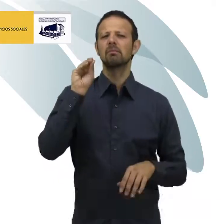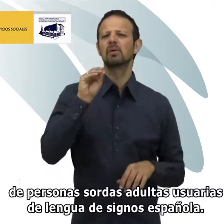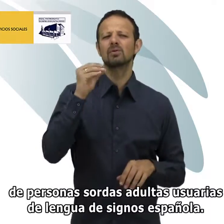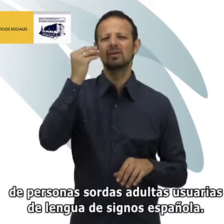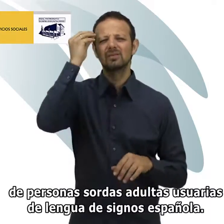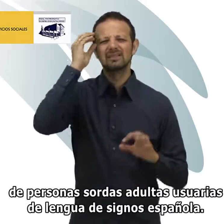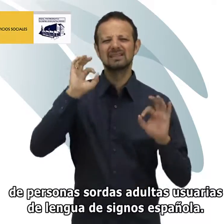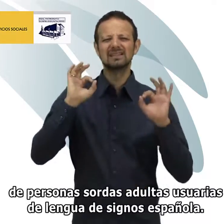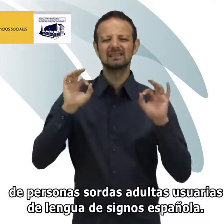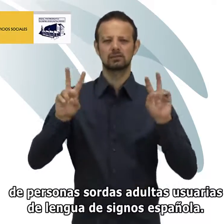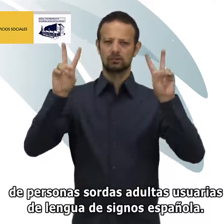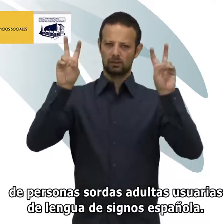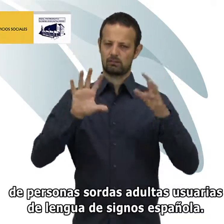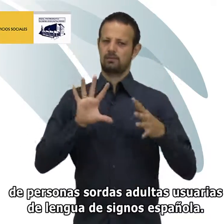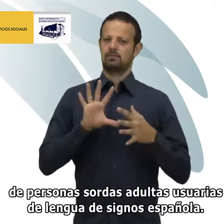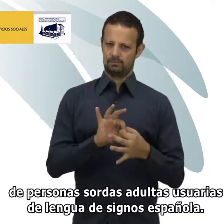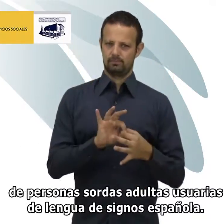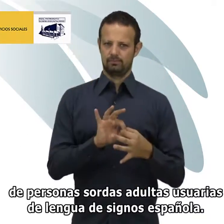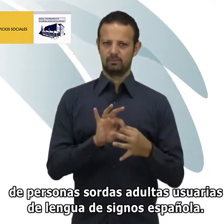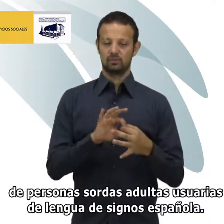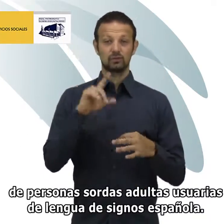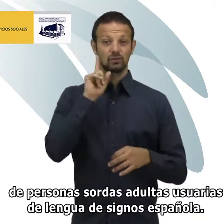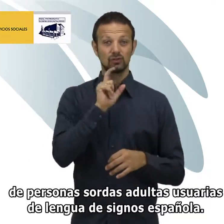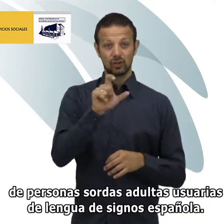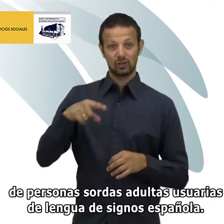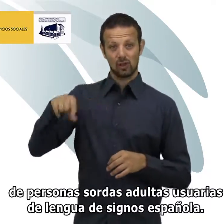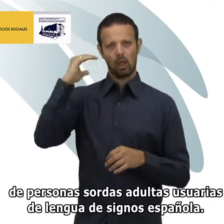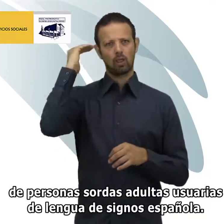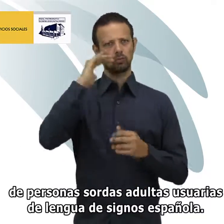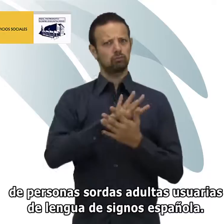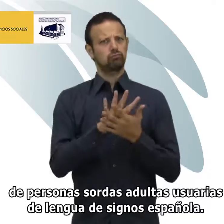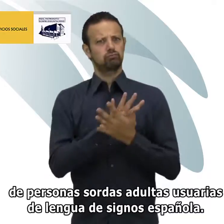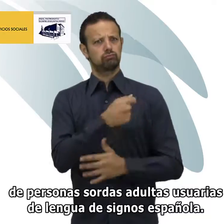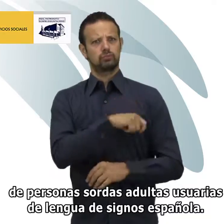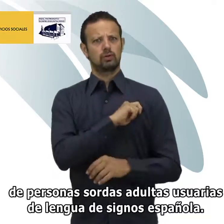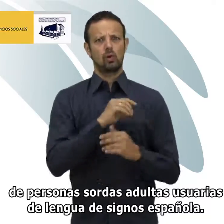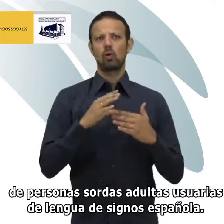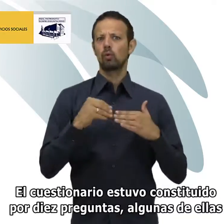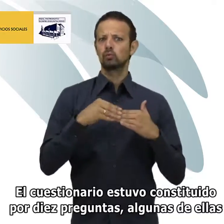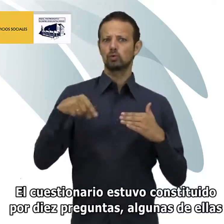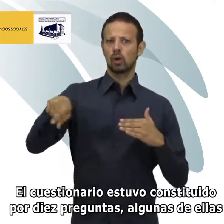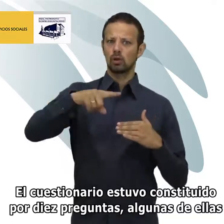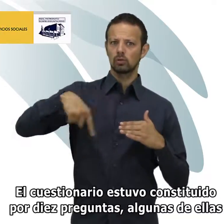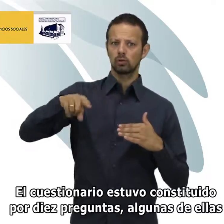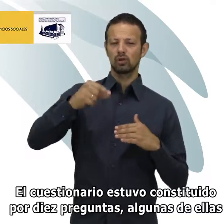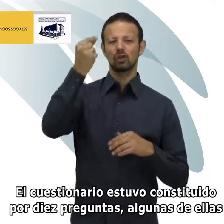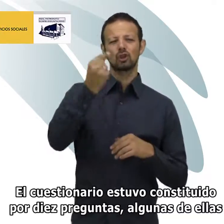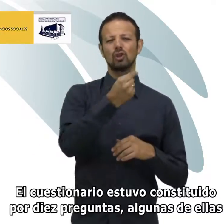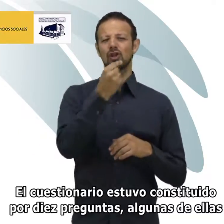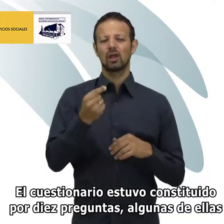de personas sordas adultas usuarias de lengua de signos española. El cuestionario estuvo